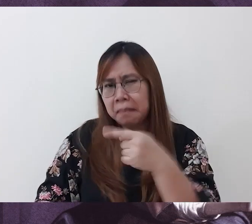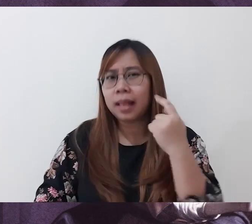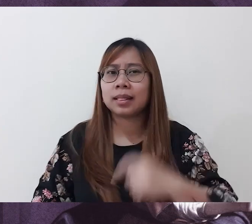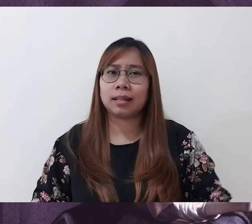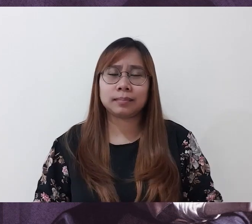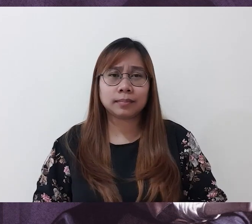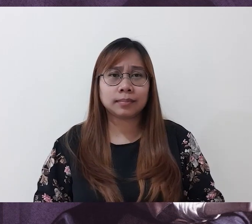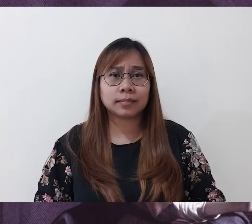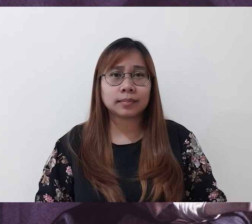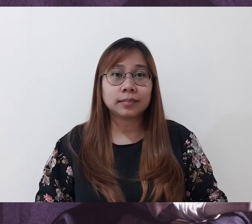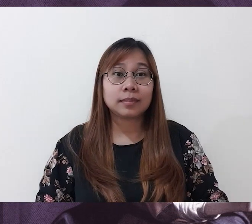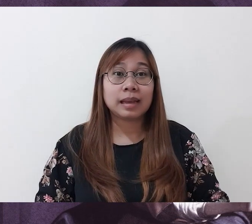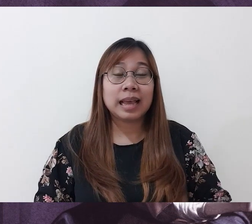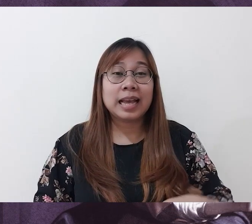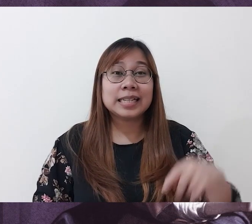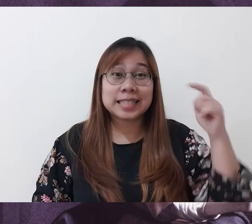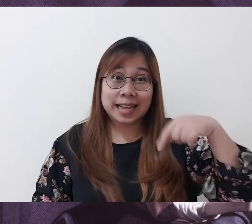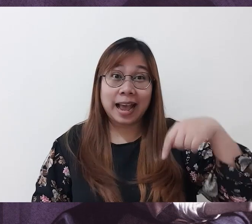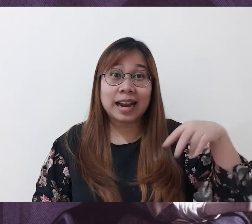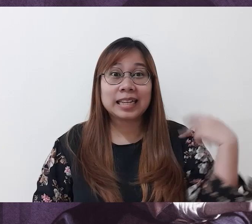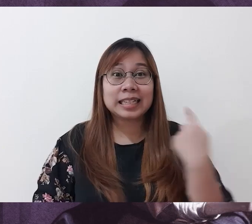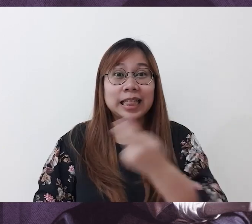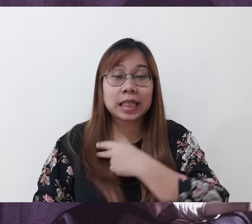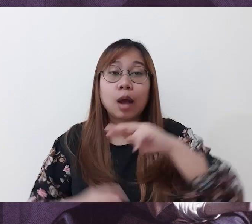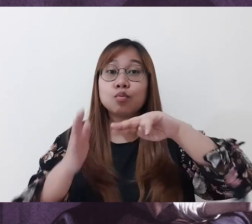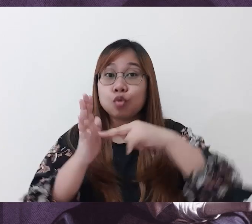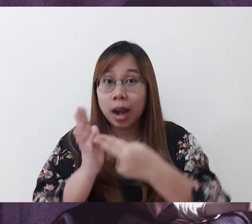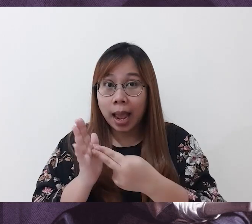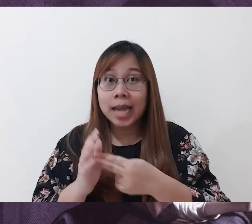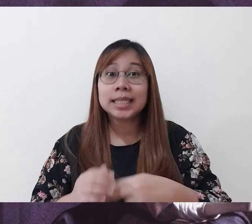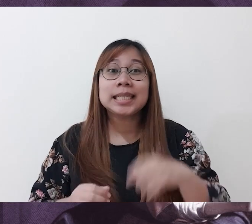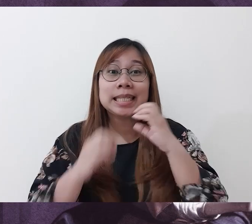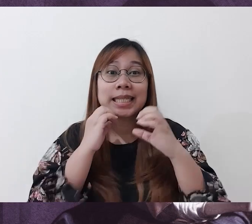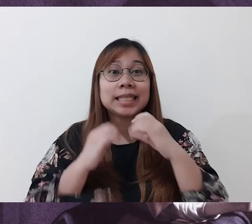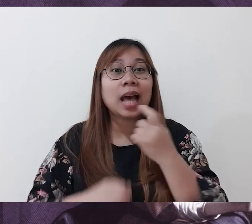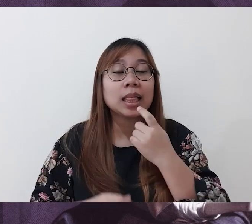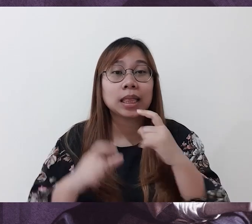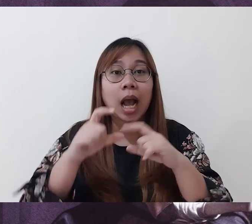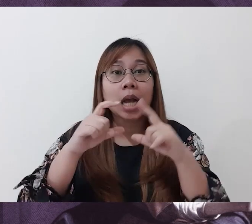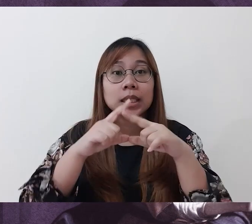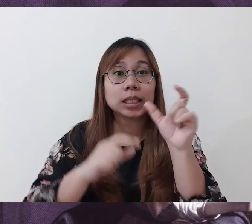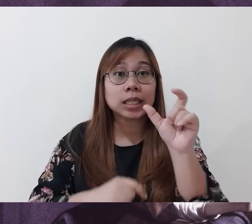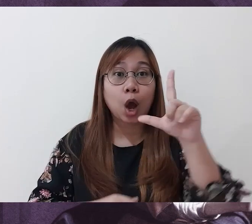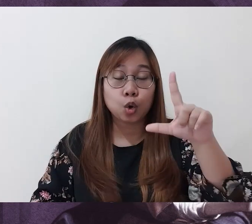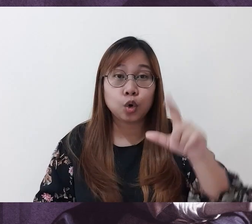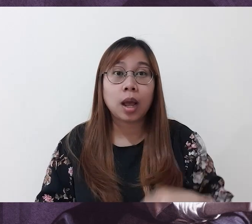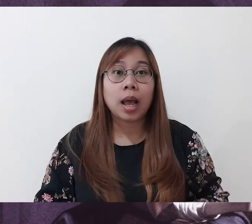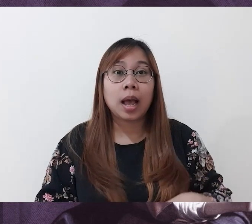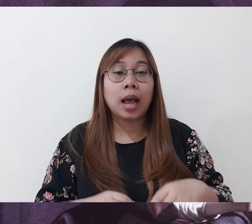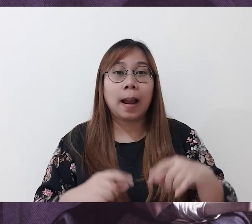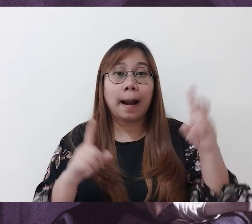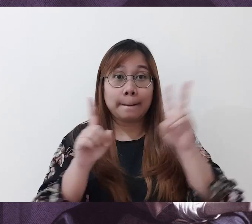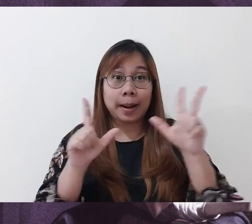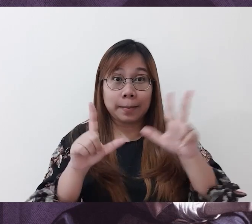sekali berlalu. Dan saat ini kita akan memulai seri Saul tanggal 18 November